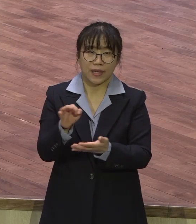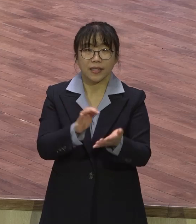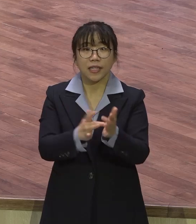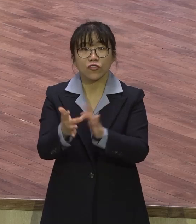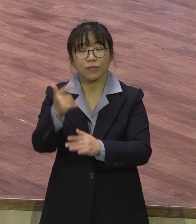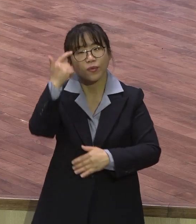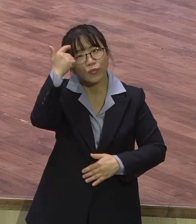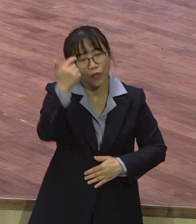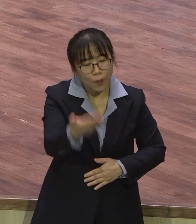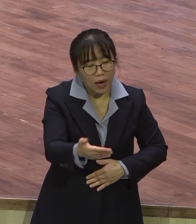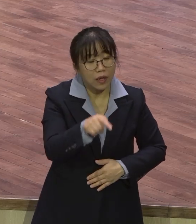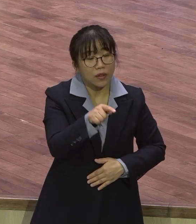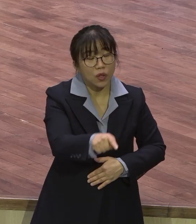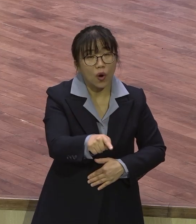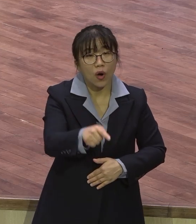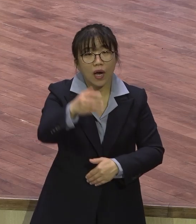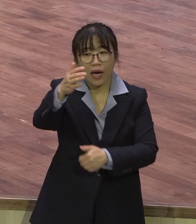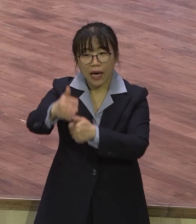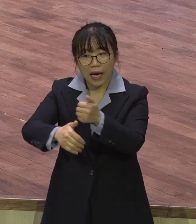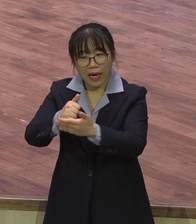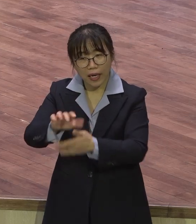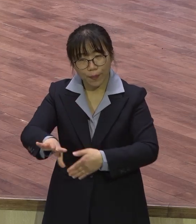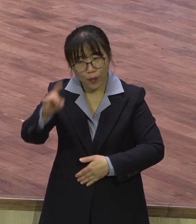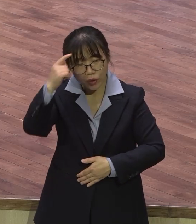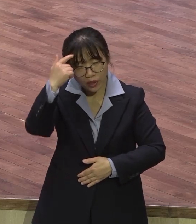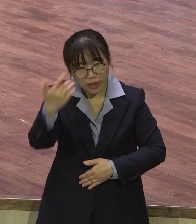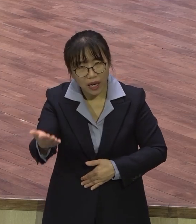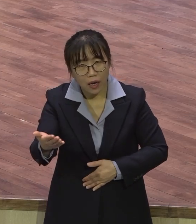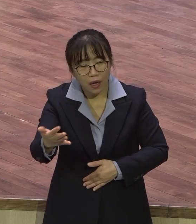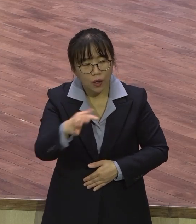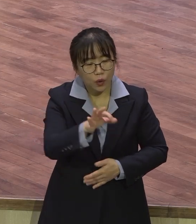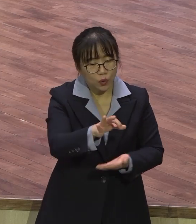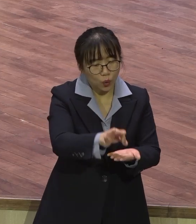하나님이냐 너 물질이냐 겸하여 생기지 못한다